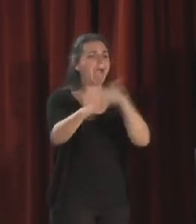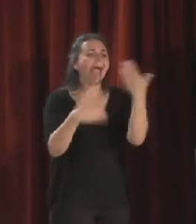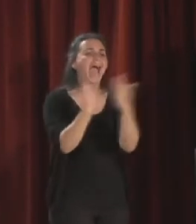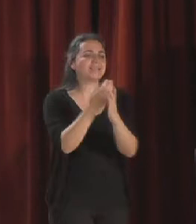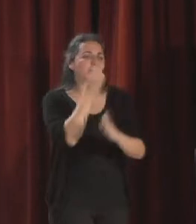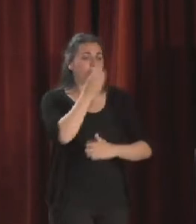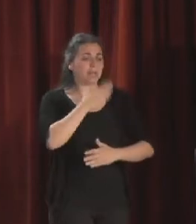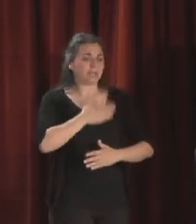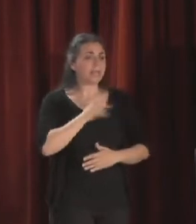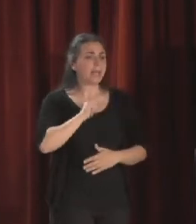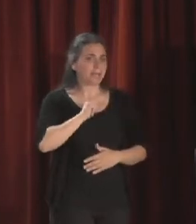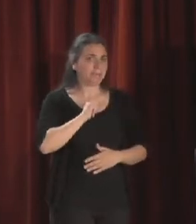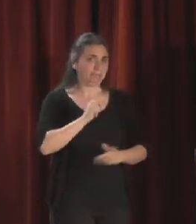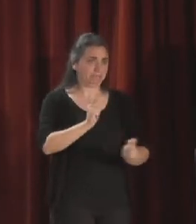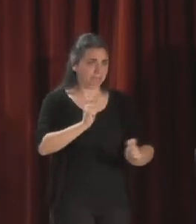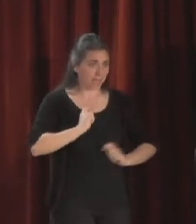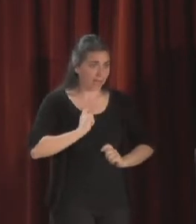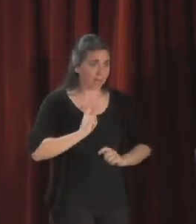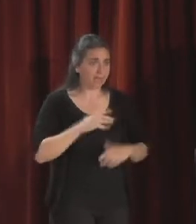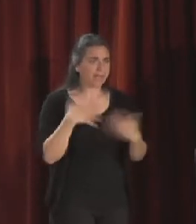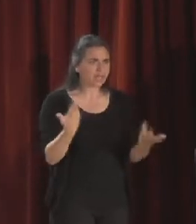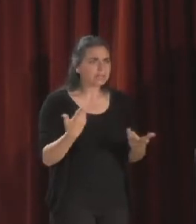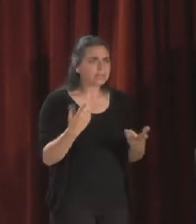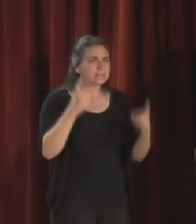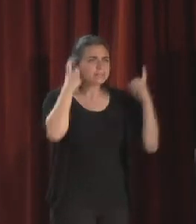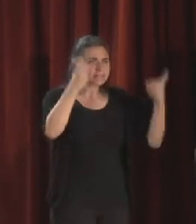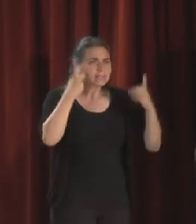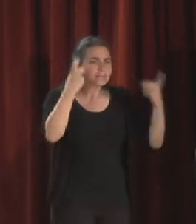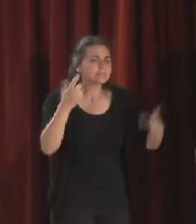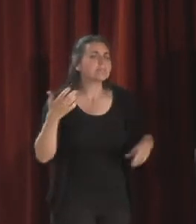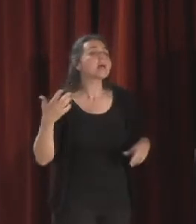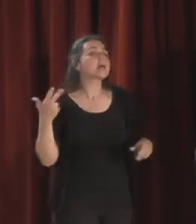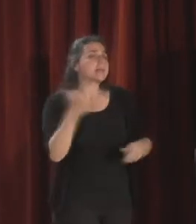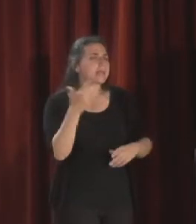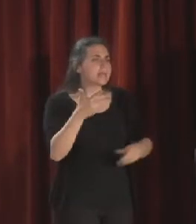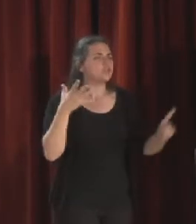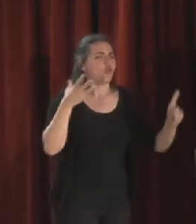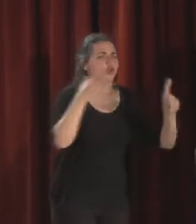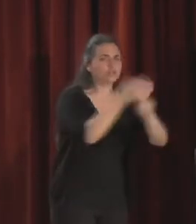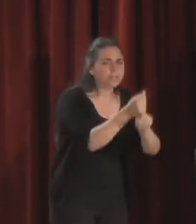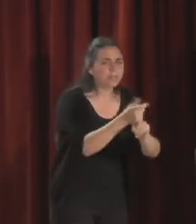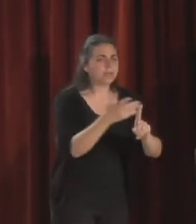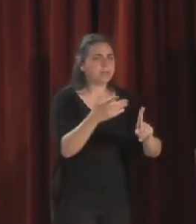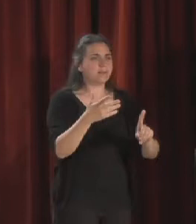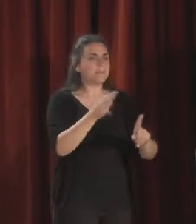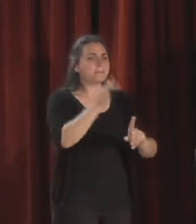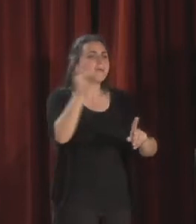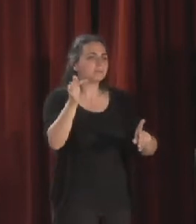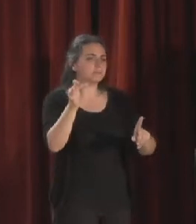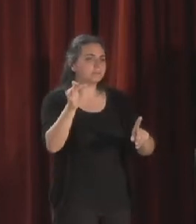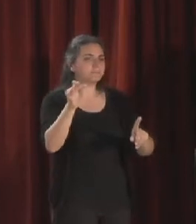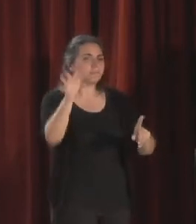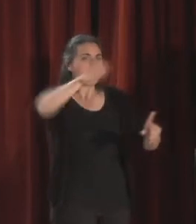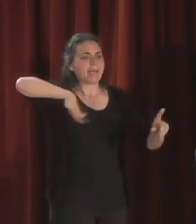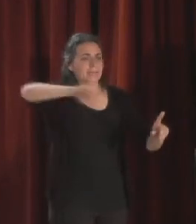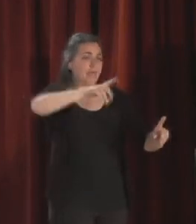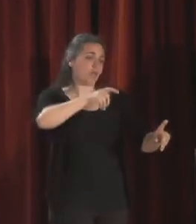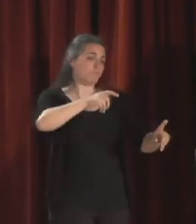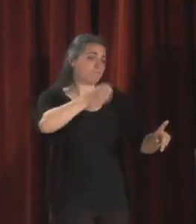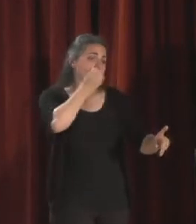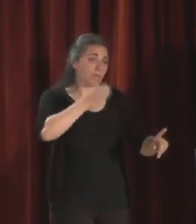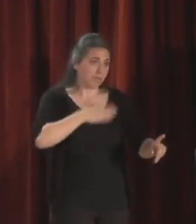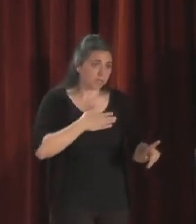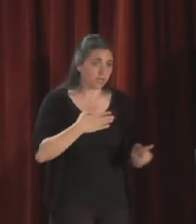está nolo a quitar. Volveremos por ele, recuperaremos os nosos dereitos e ese estado de benestar que entre todos vamos a lograr. Precisamos de todos